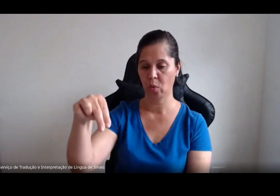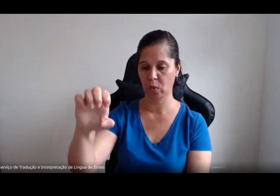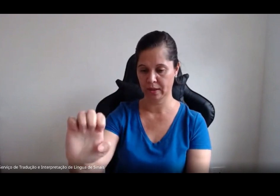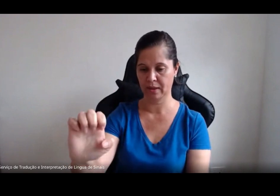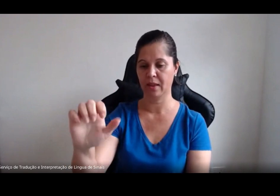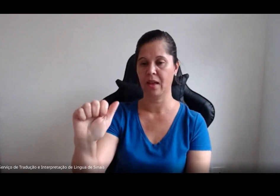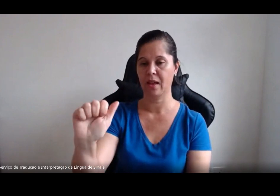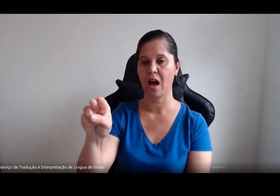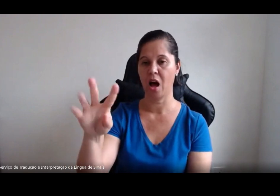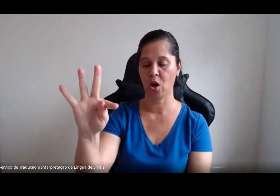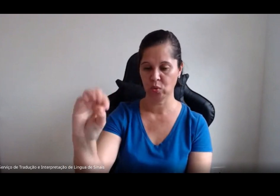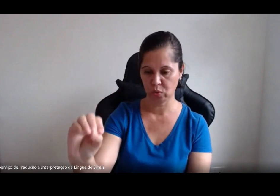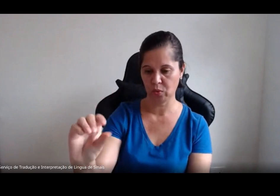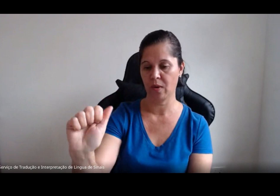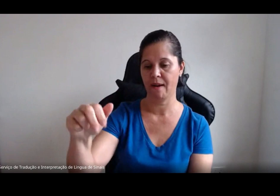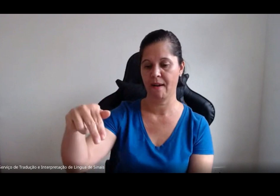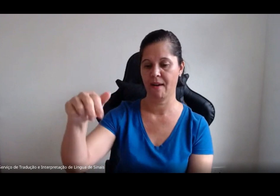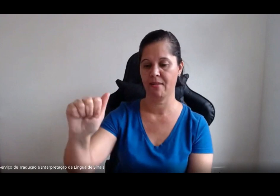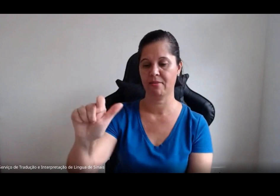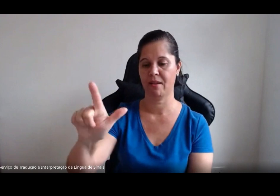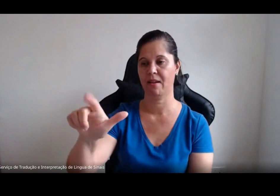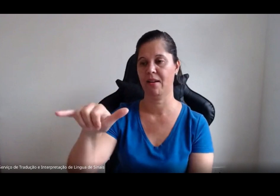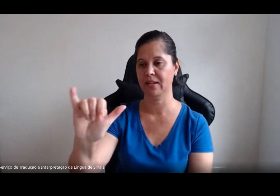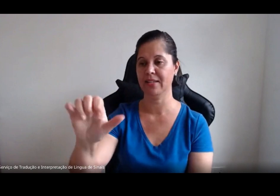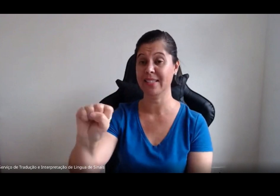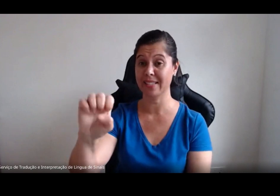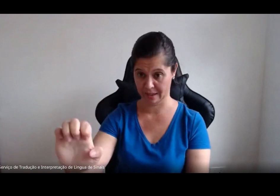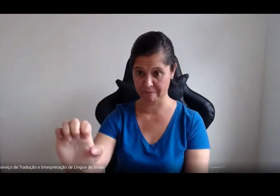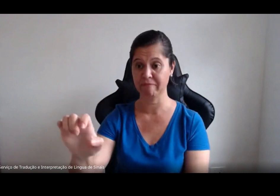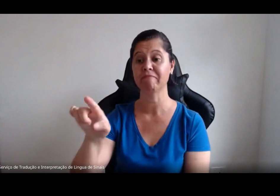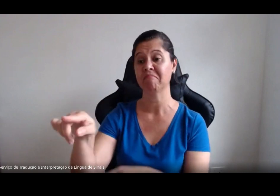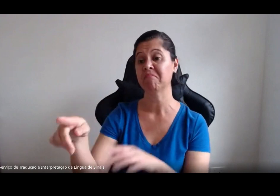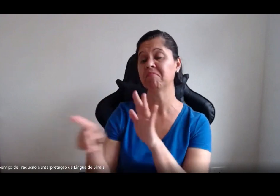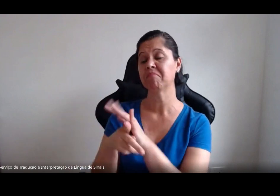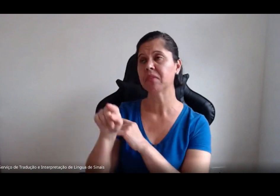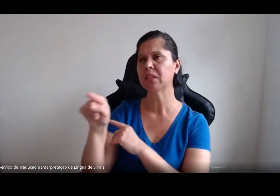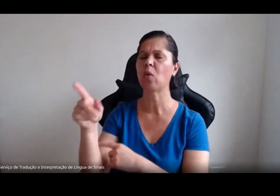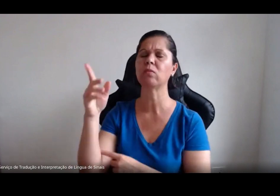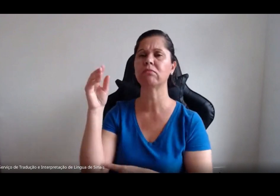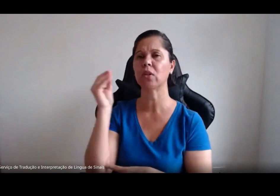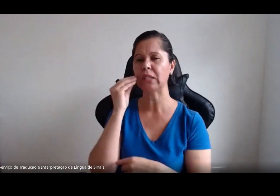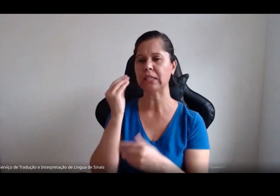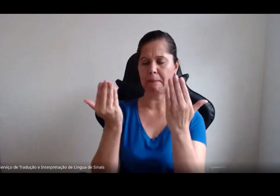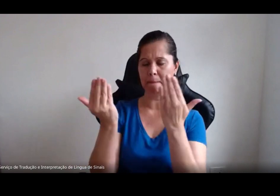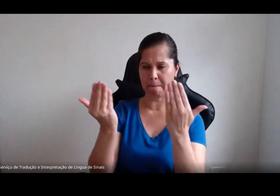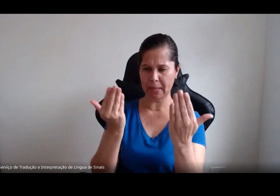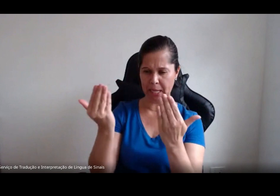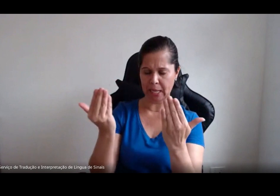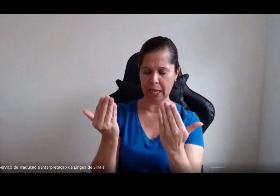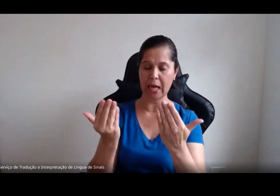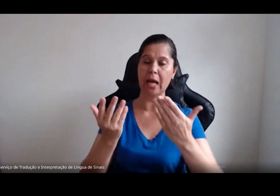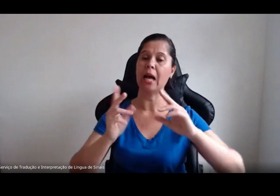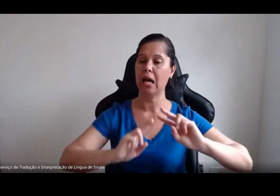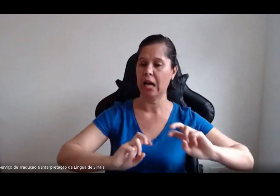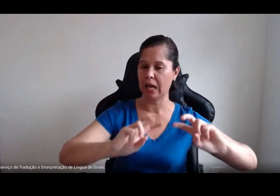Então, nesse artigo para Gregoata, eu fiz uma aproximação entre alguns excertos do Bourdieu com a teoria